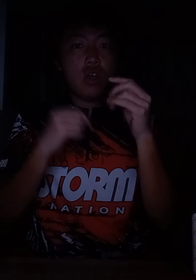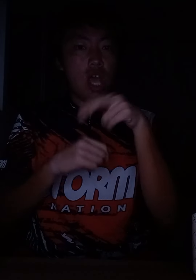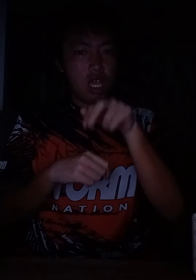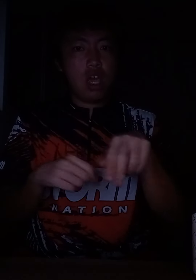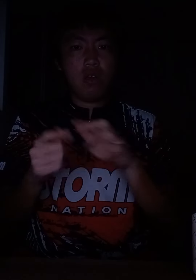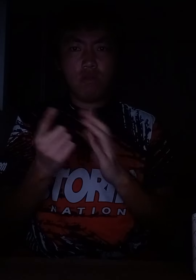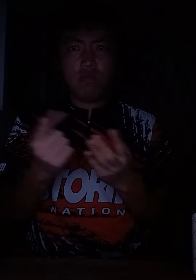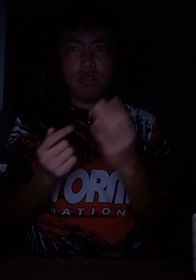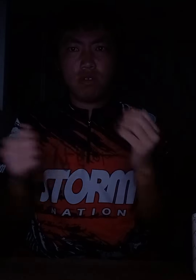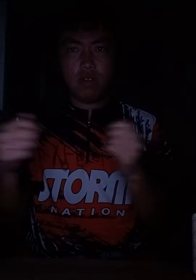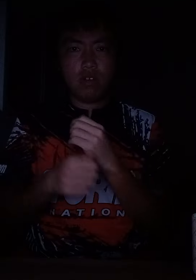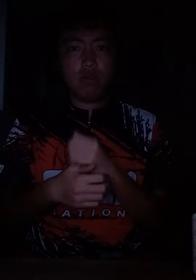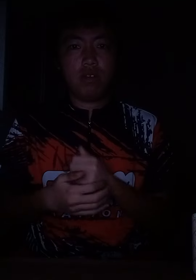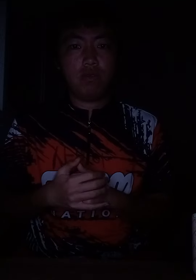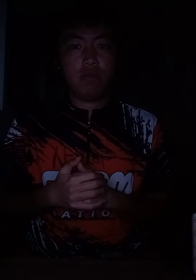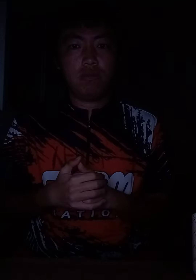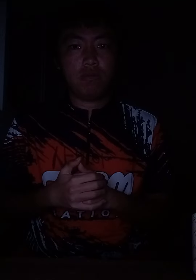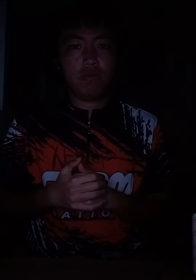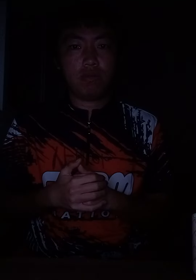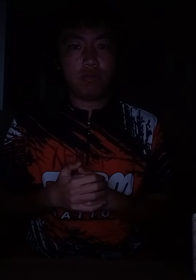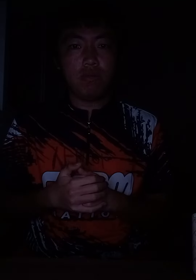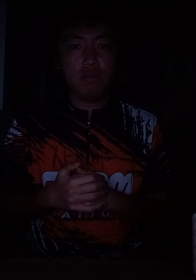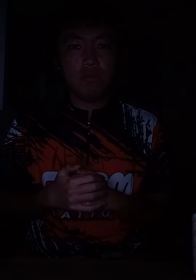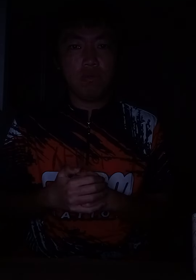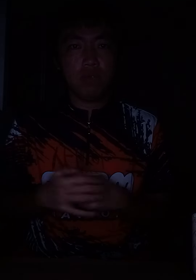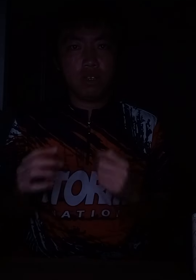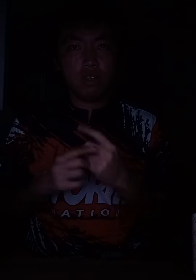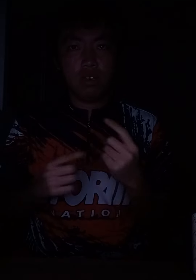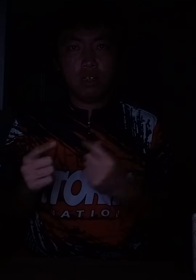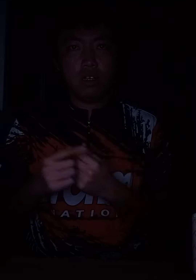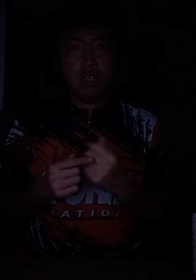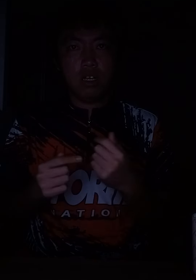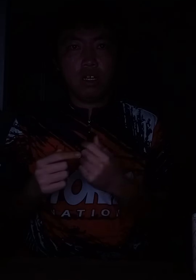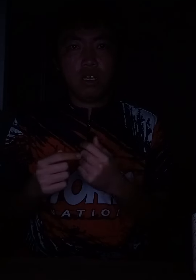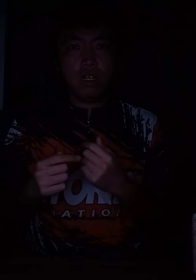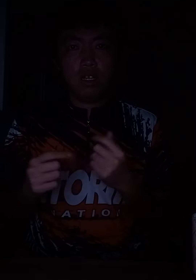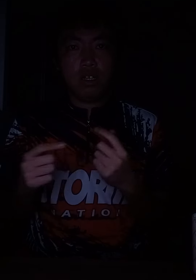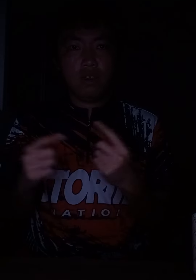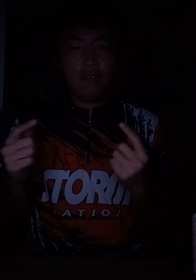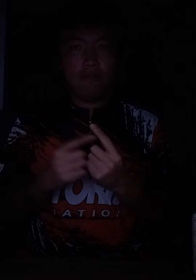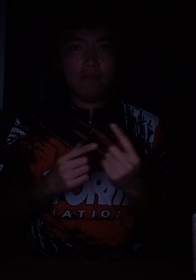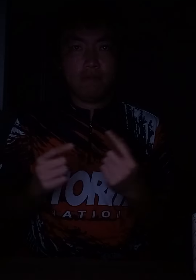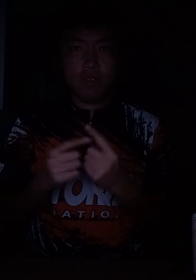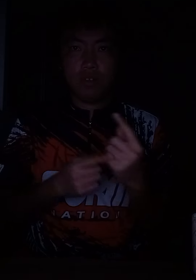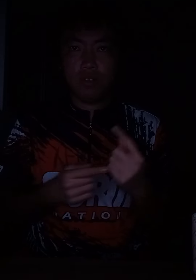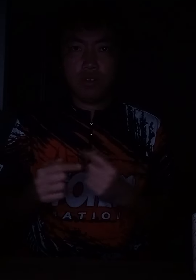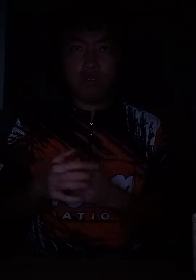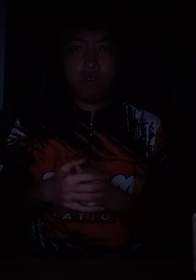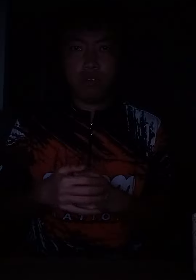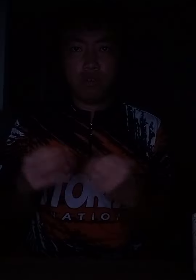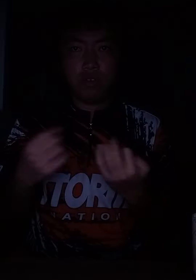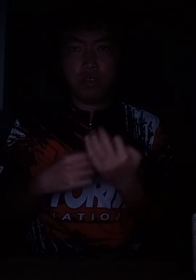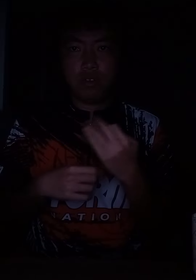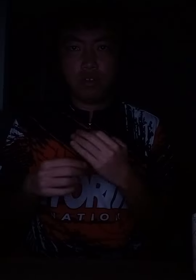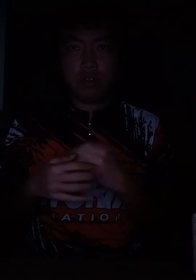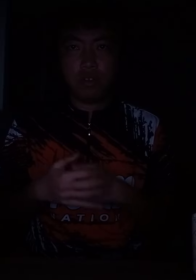뭐 그런 항의였습니다. 네, 전화통화 소리도 잘 들리지 않을 정도로 항의가 컸다. 정말 많은 사람들한테 피해를 주는 사례인데